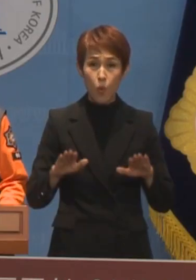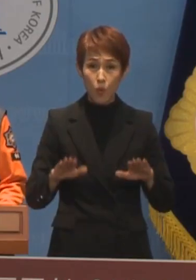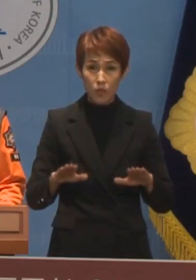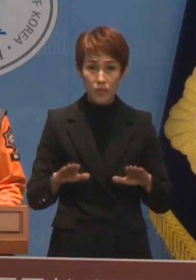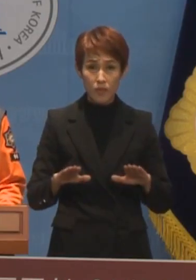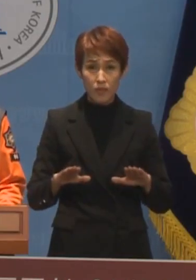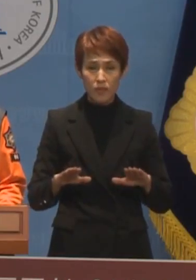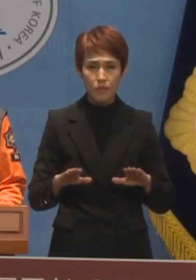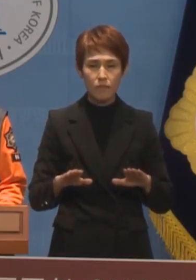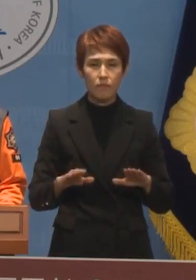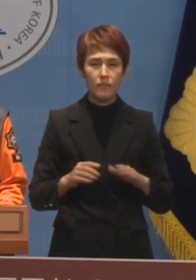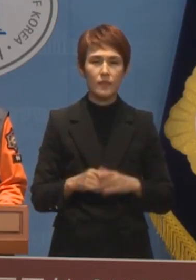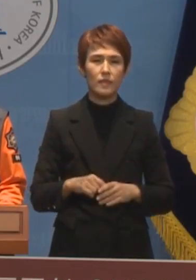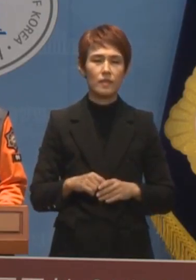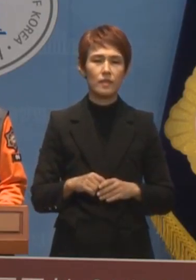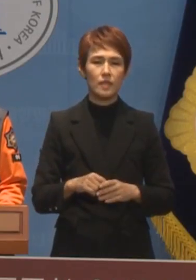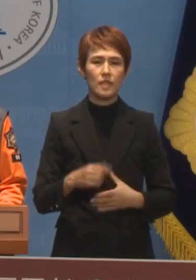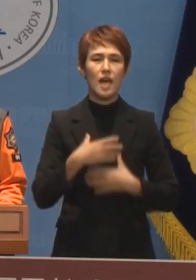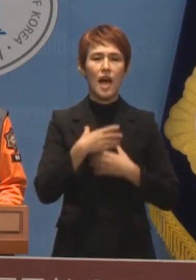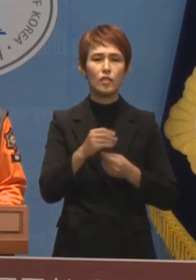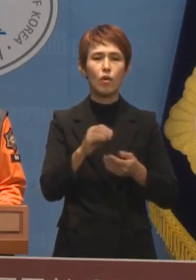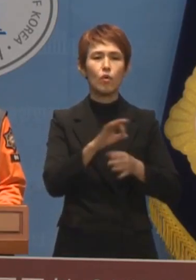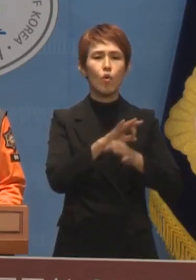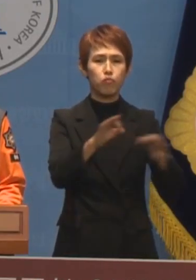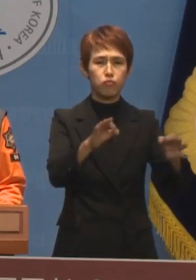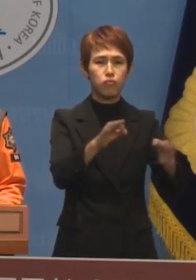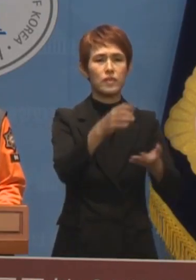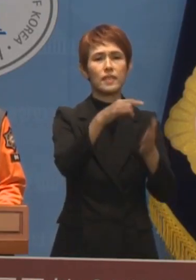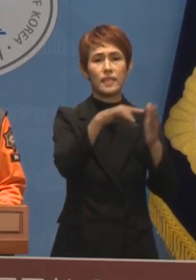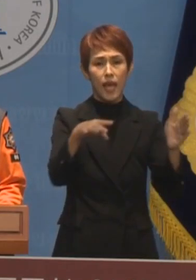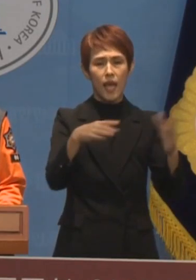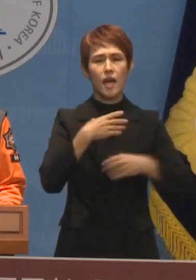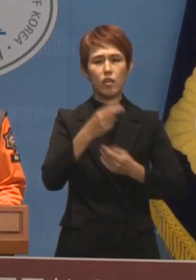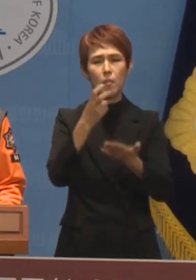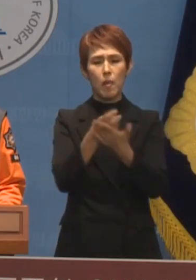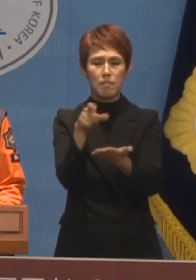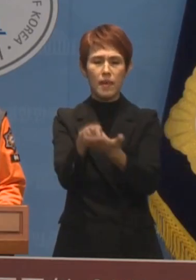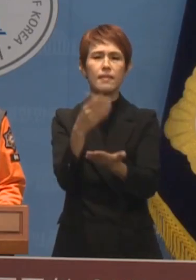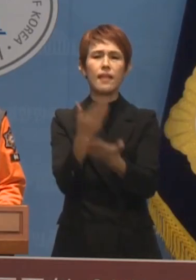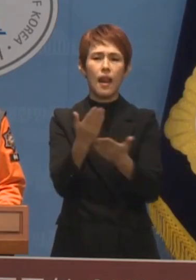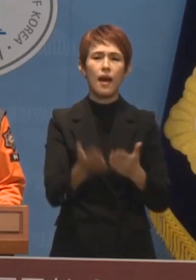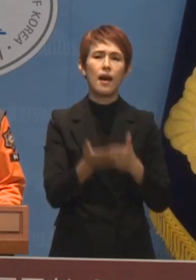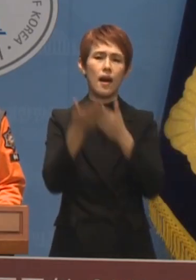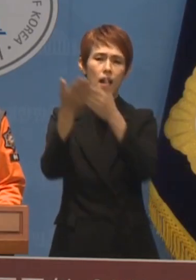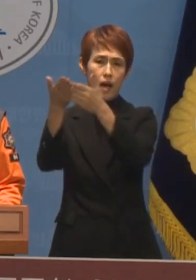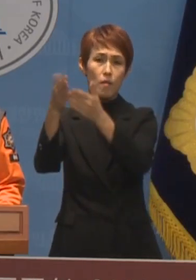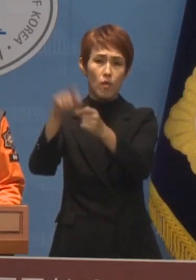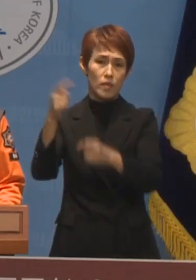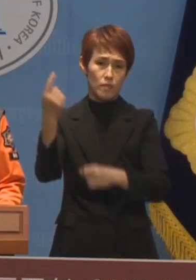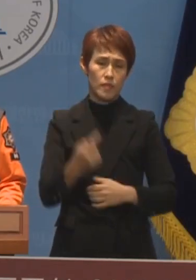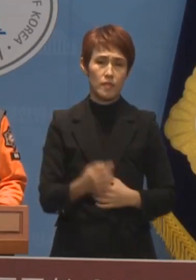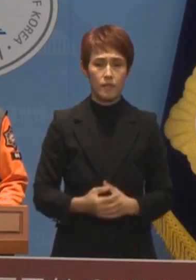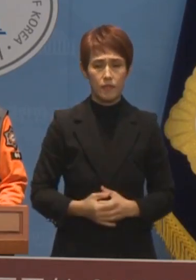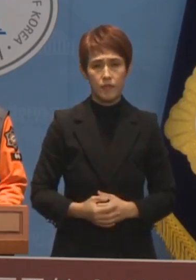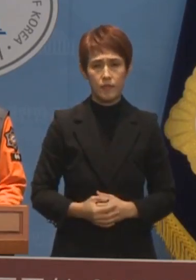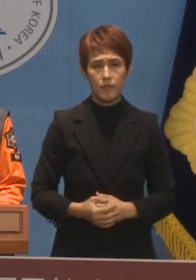자리는 소방안전교부세의 안정적 법제화를 강력히 촉구하기 위하여 마련되었습니다.